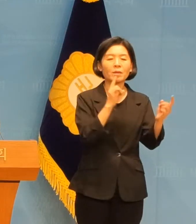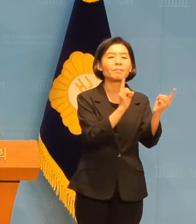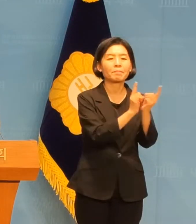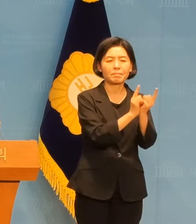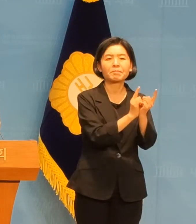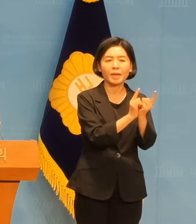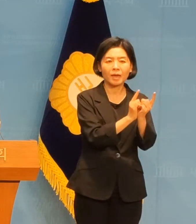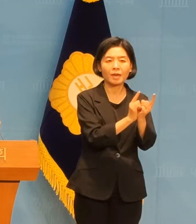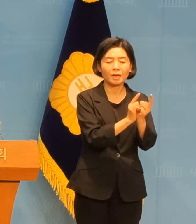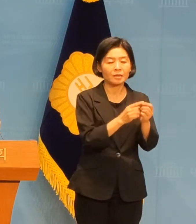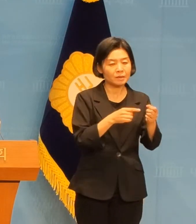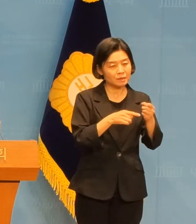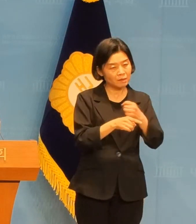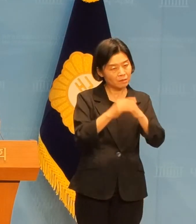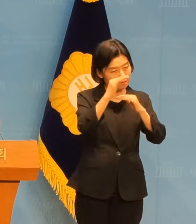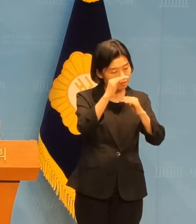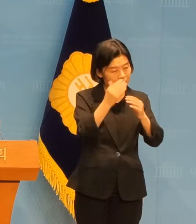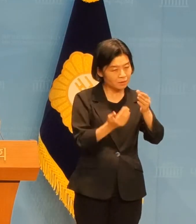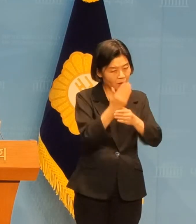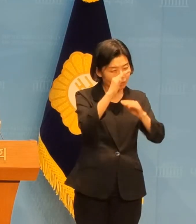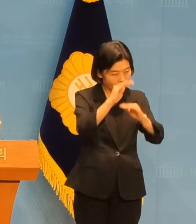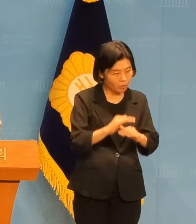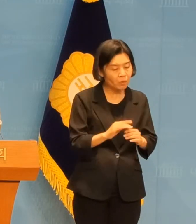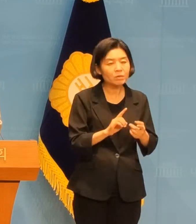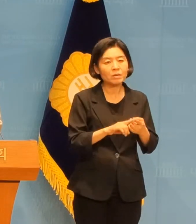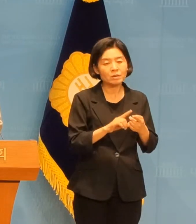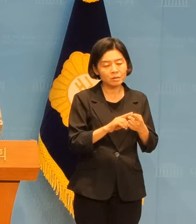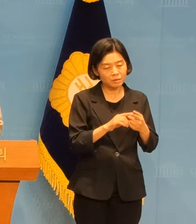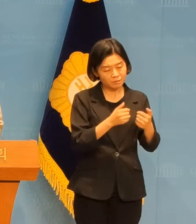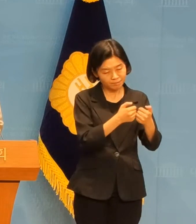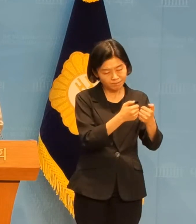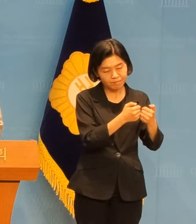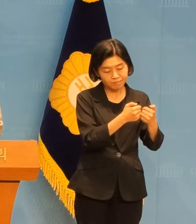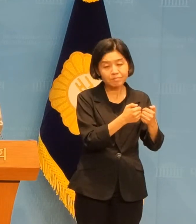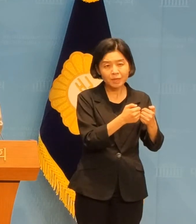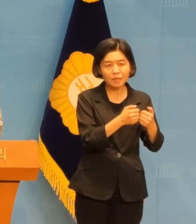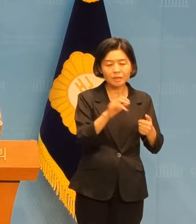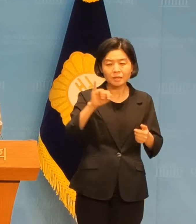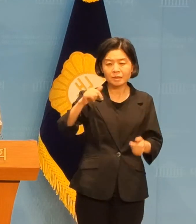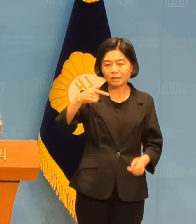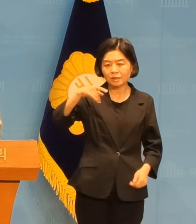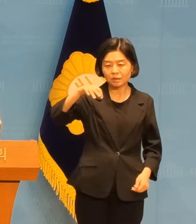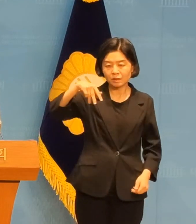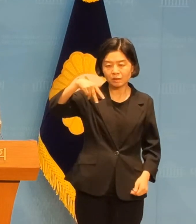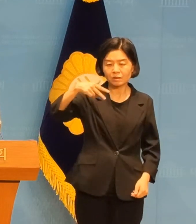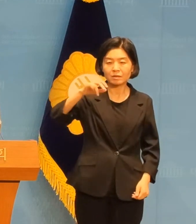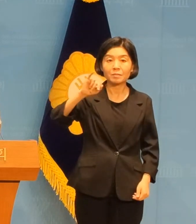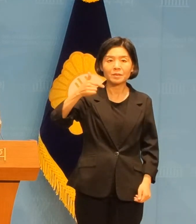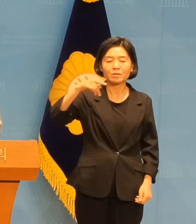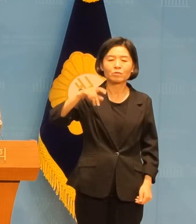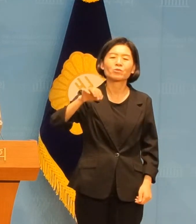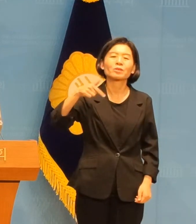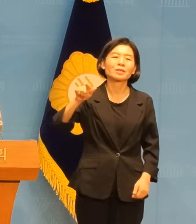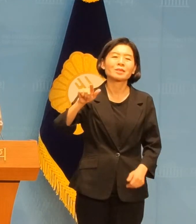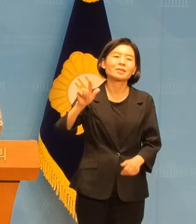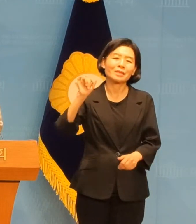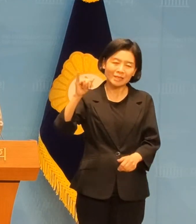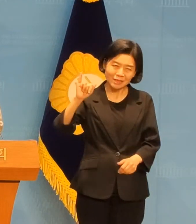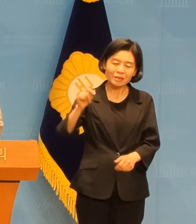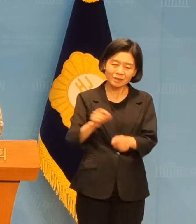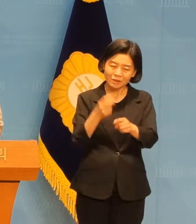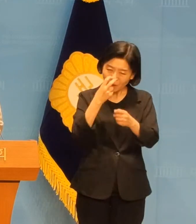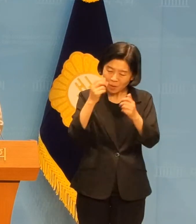사건을 상담하고 고인을 위해서 지금 민중기 특검에서 수사 중인 사건을 수임을